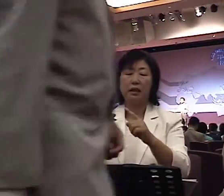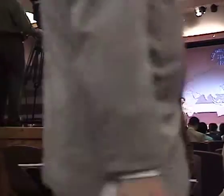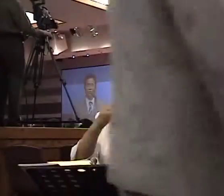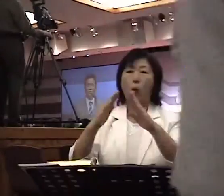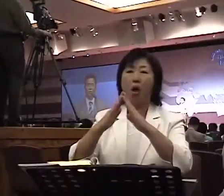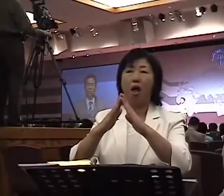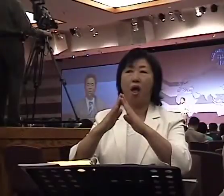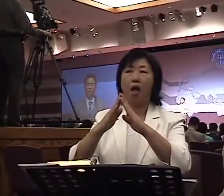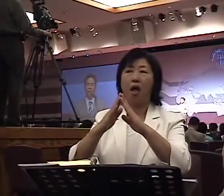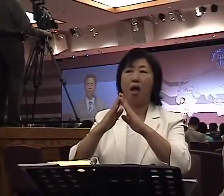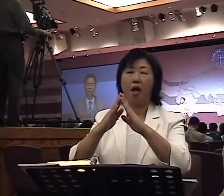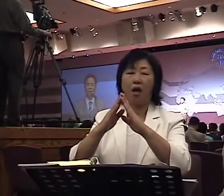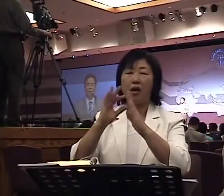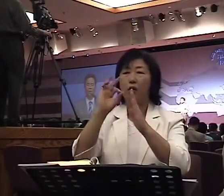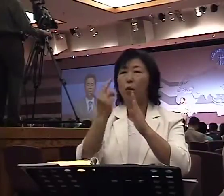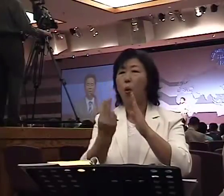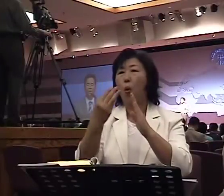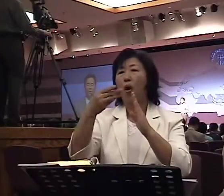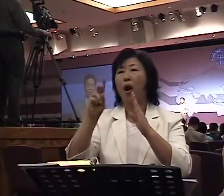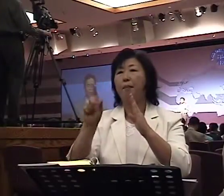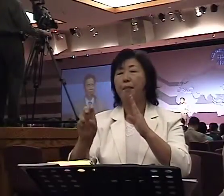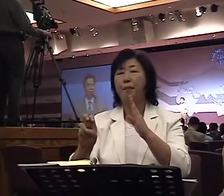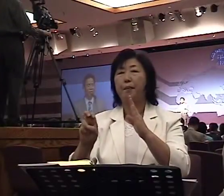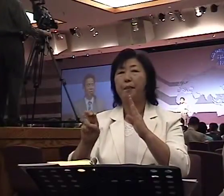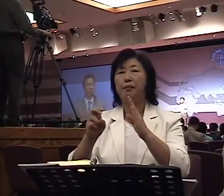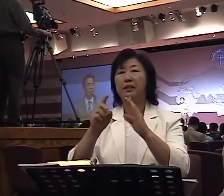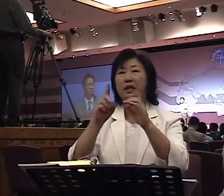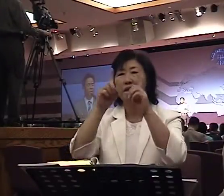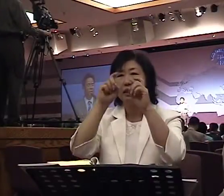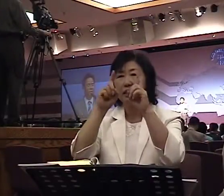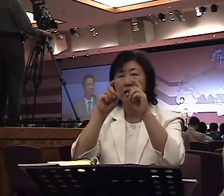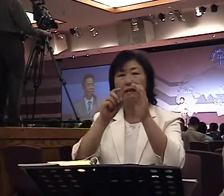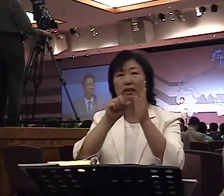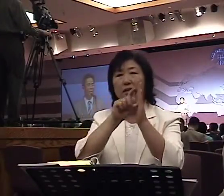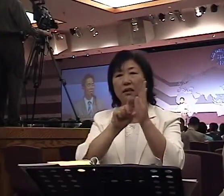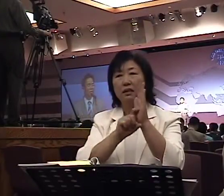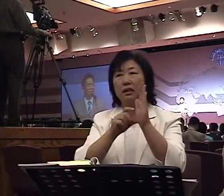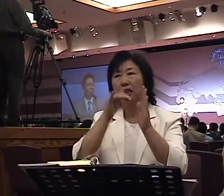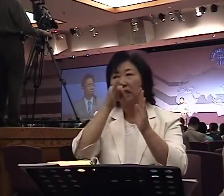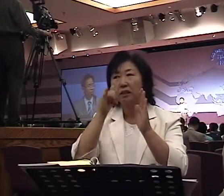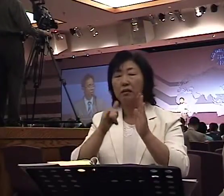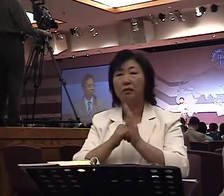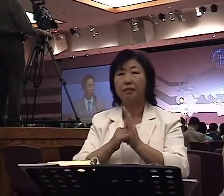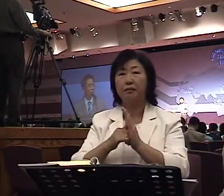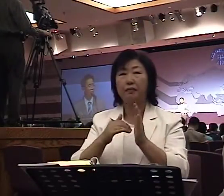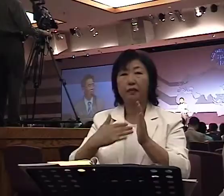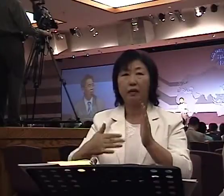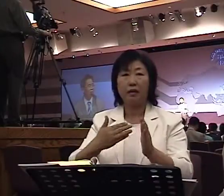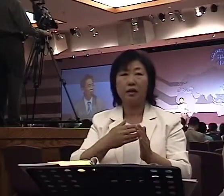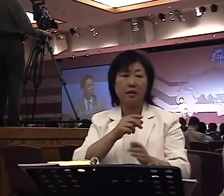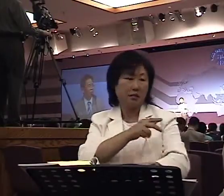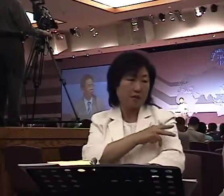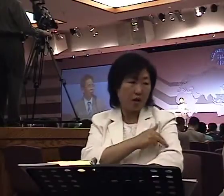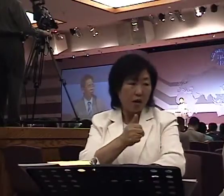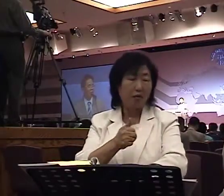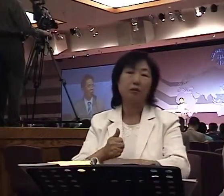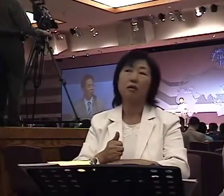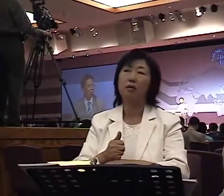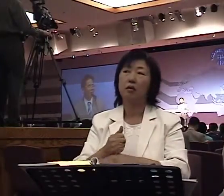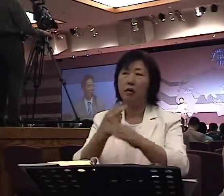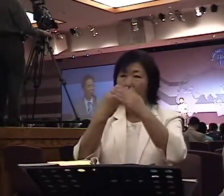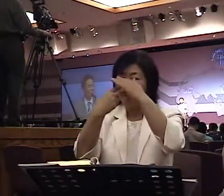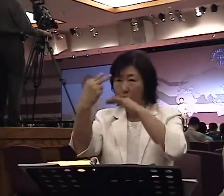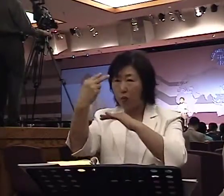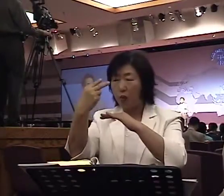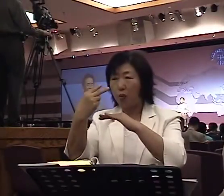위해서 마지막으로 사진을 찍고 있는데요. 사진을 아직 안 찍으신 재직들 기존 사진이 마음에